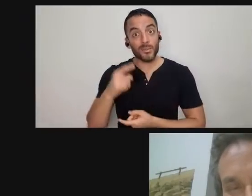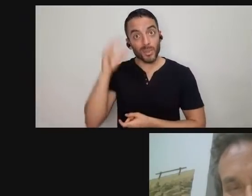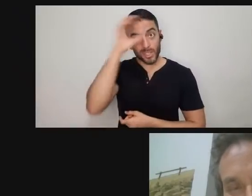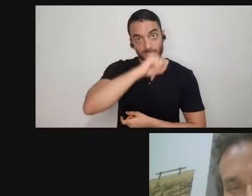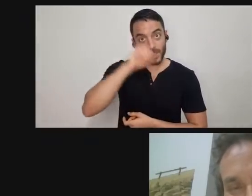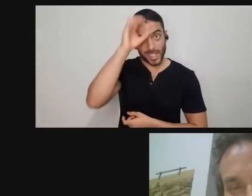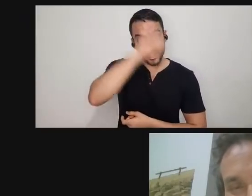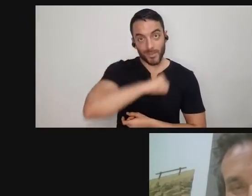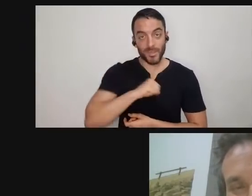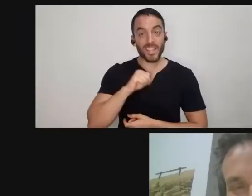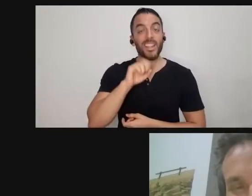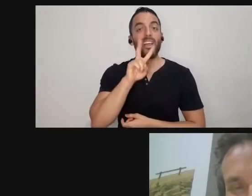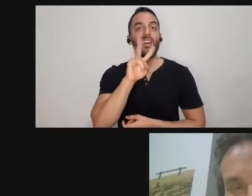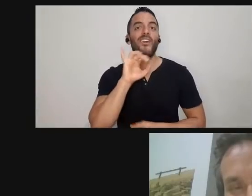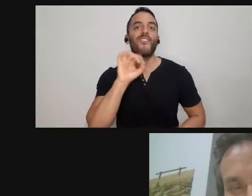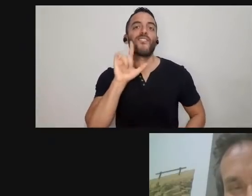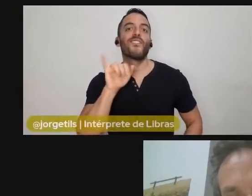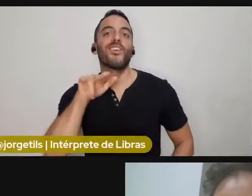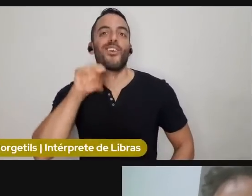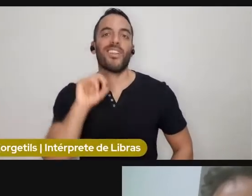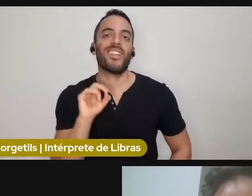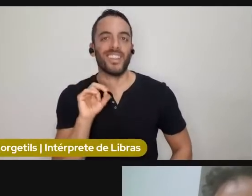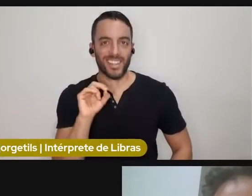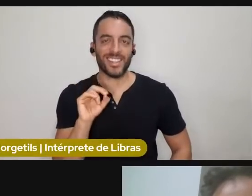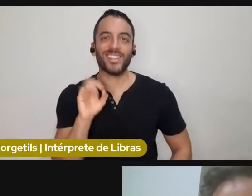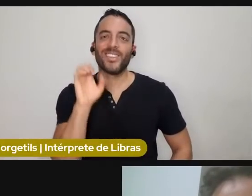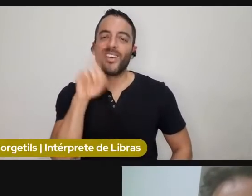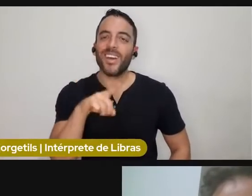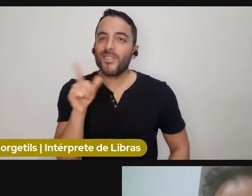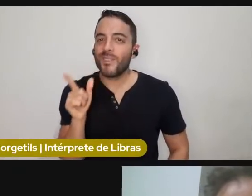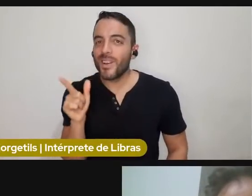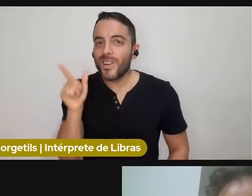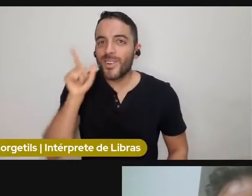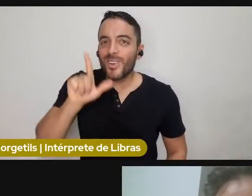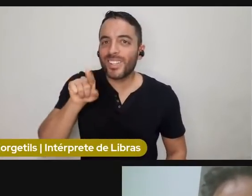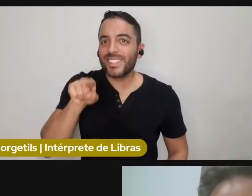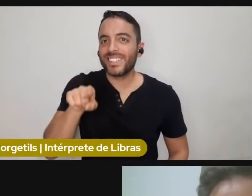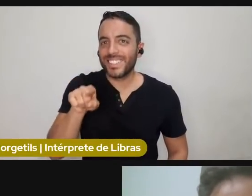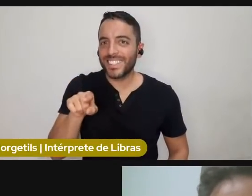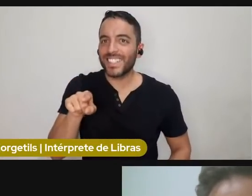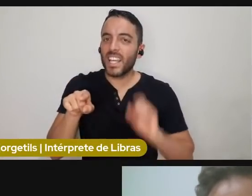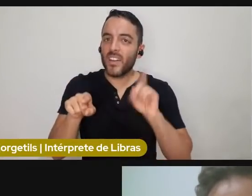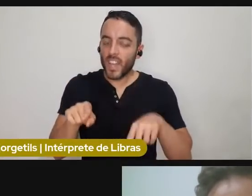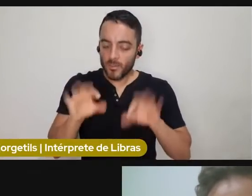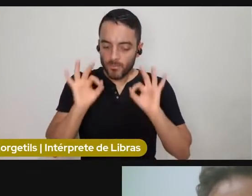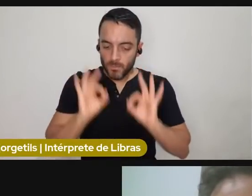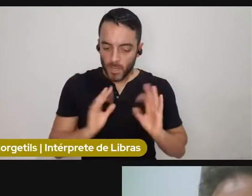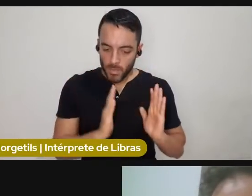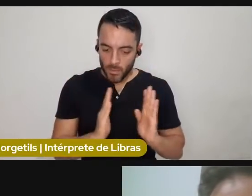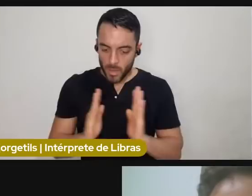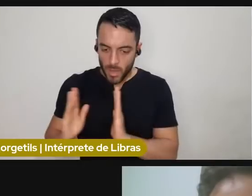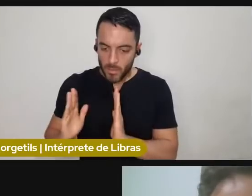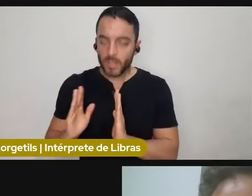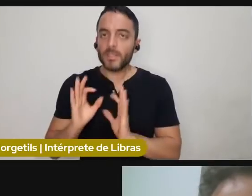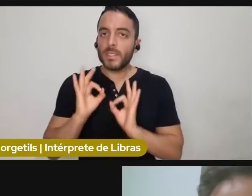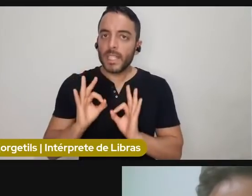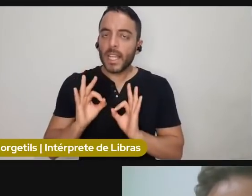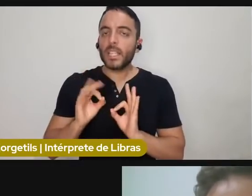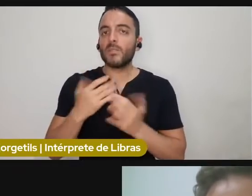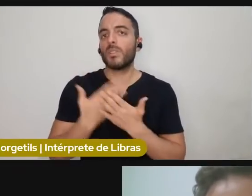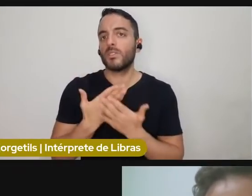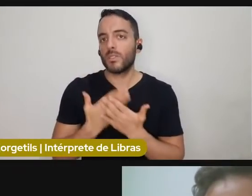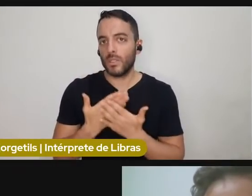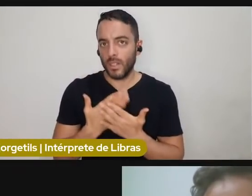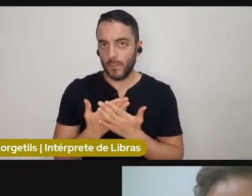para conquistar a sua disciplina de estudar. E no violino ele